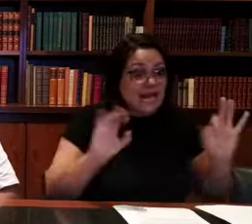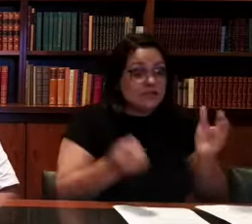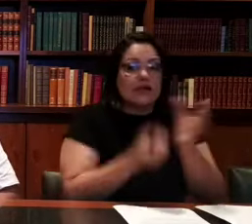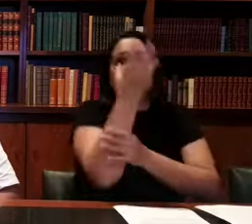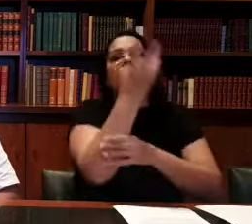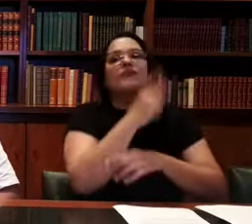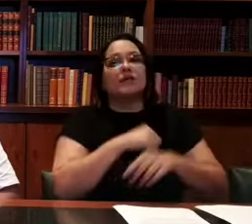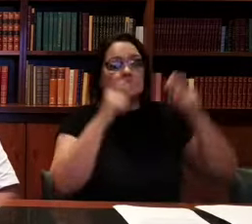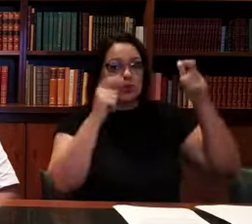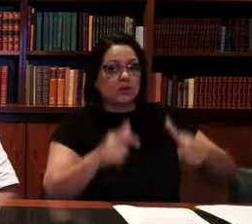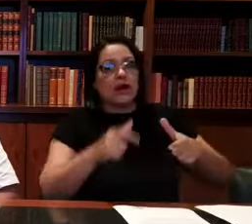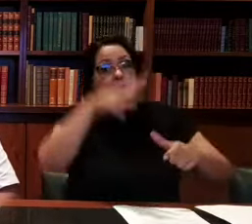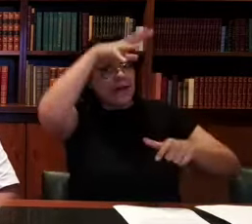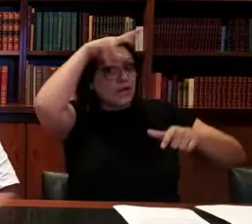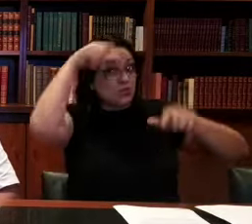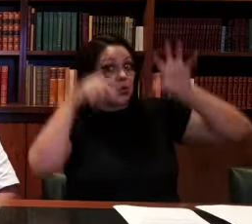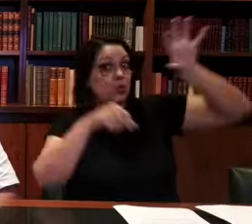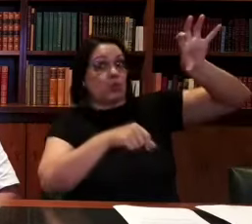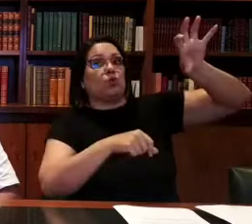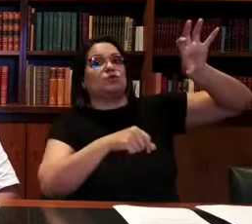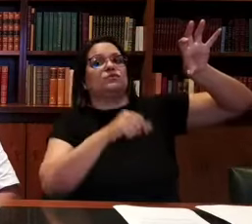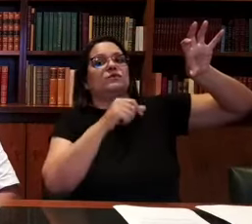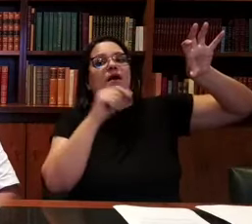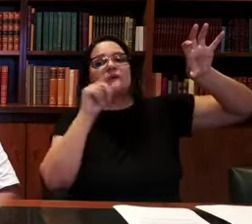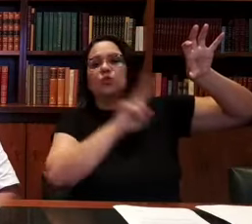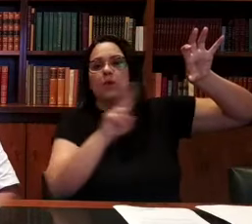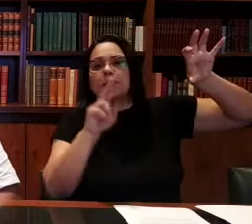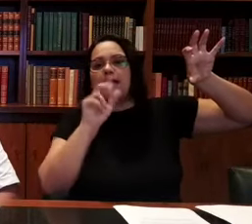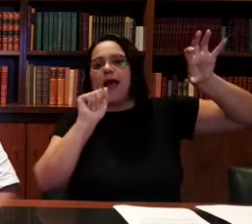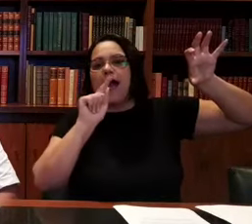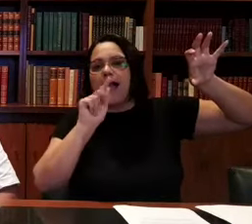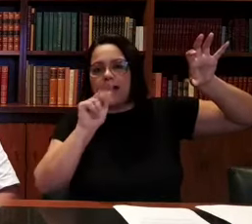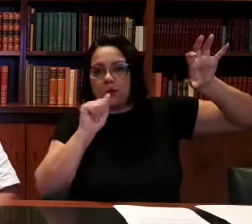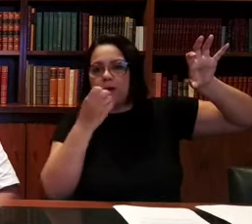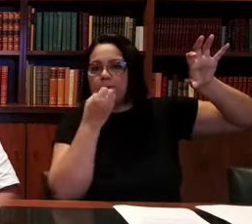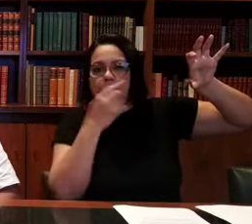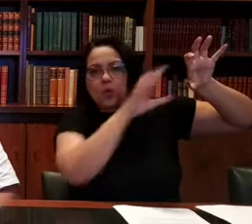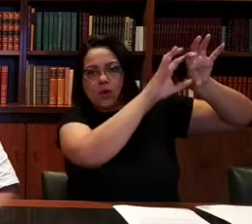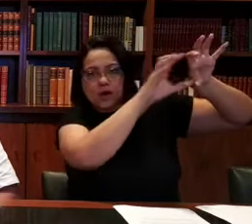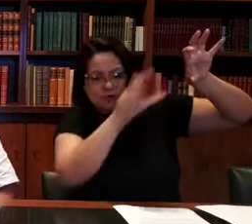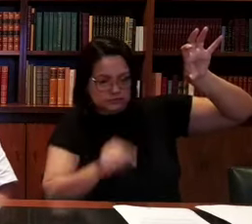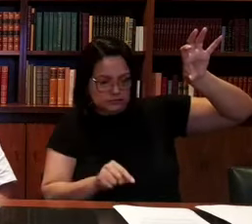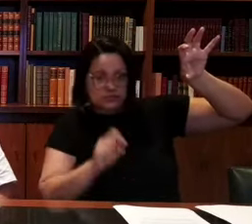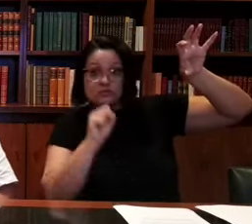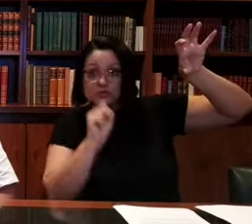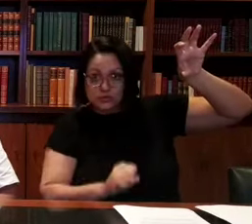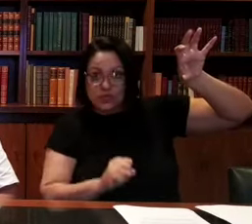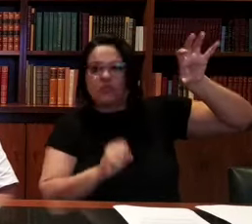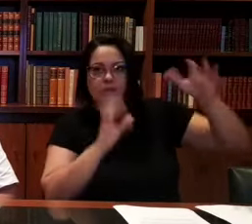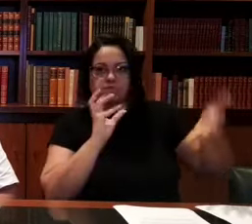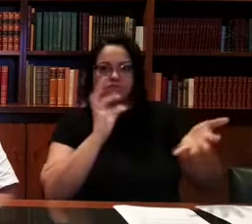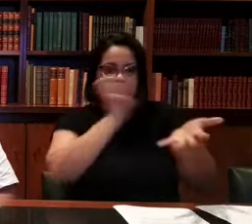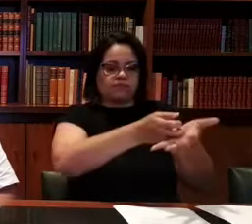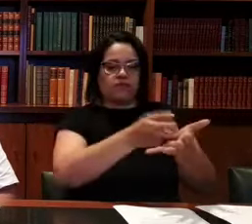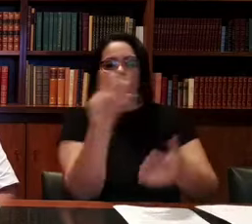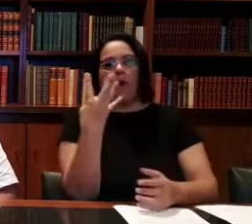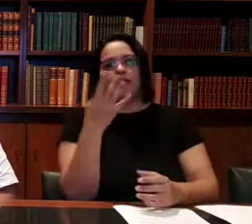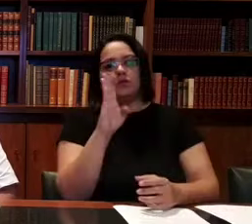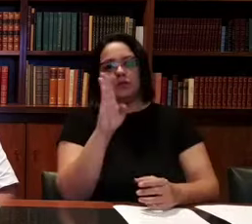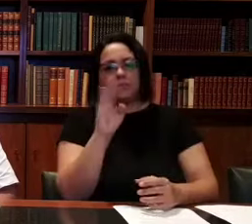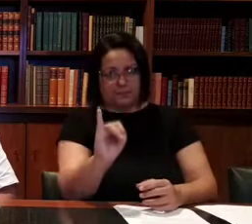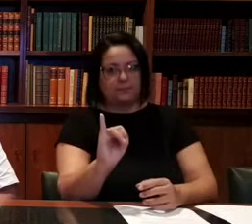lá Água Boa no Estado do Mato Grosso até a ferrovia norte-sul Então vamos investir lá mais quatro Billy em ferrovia né